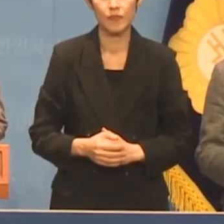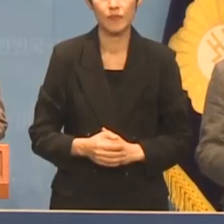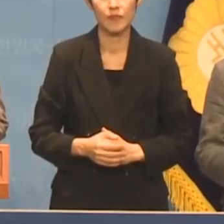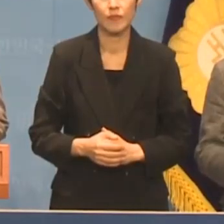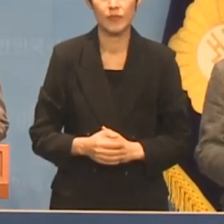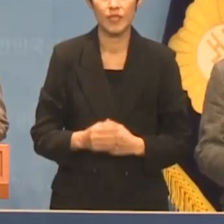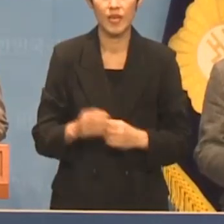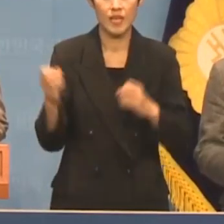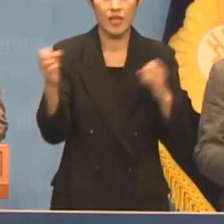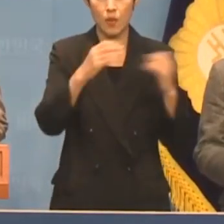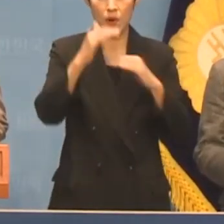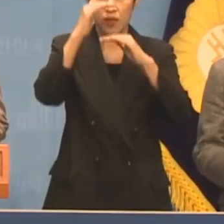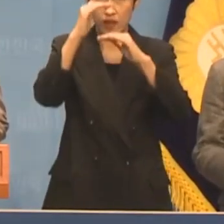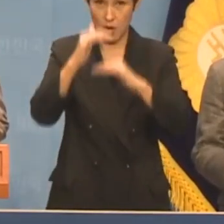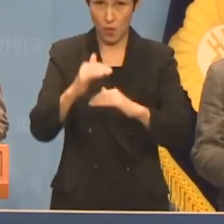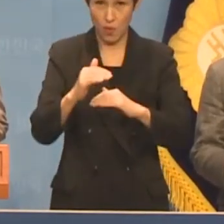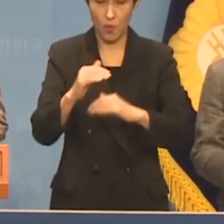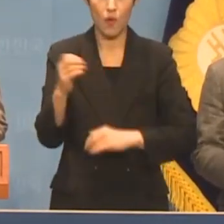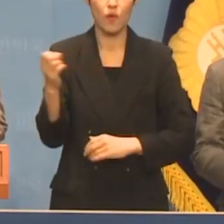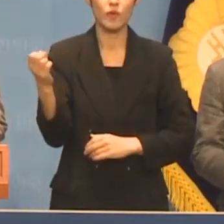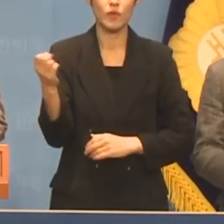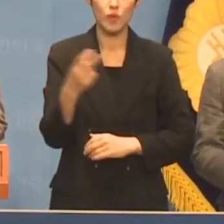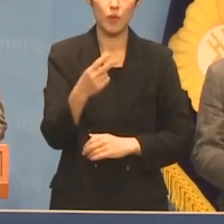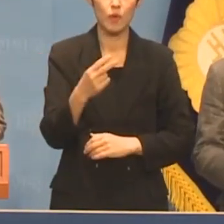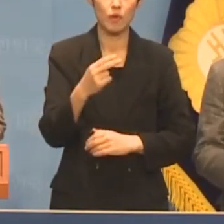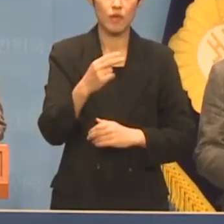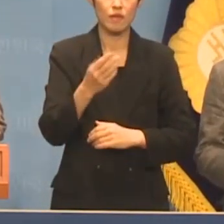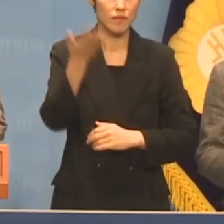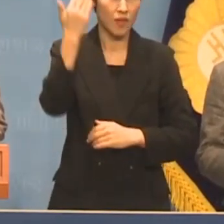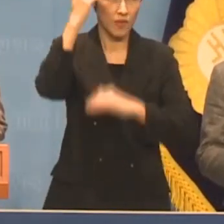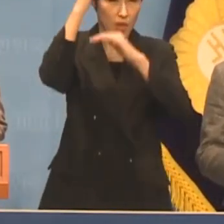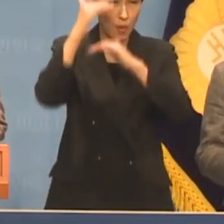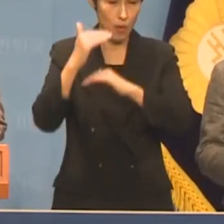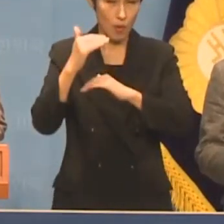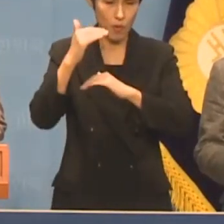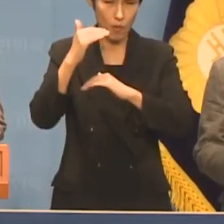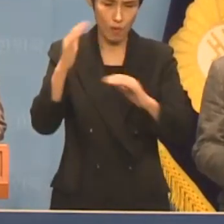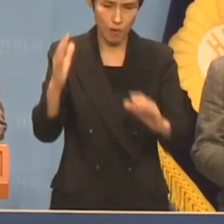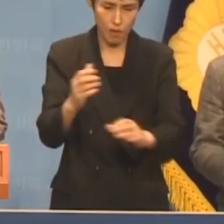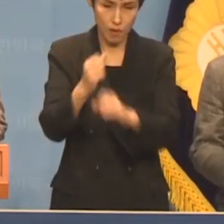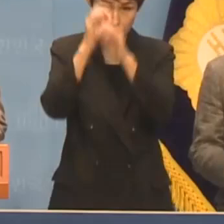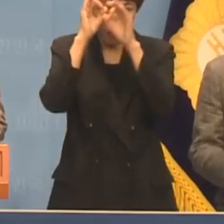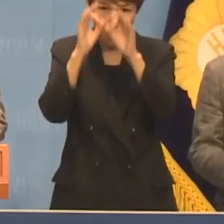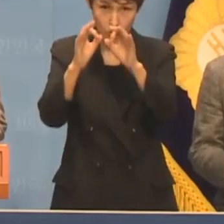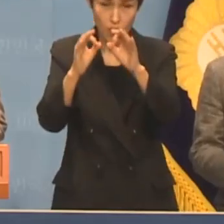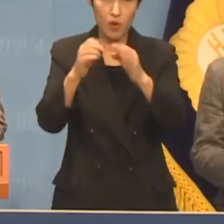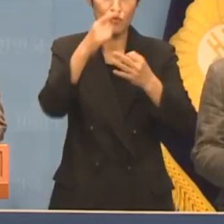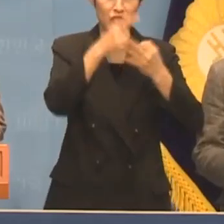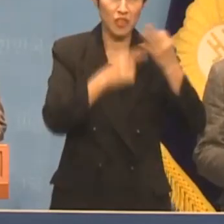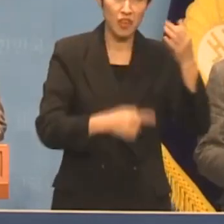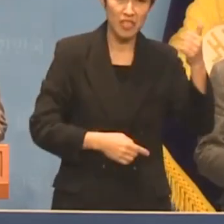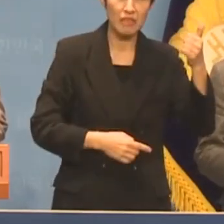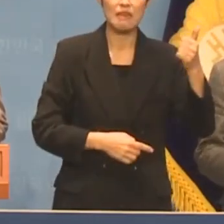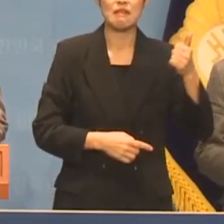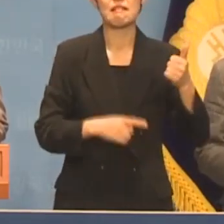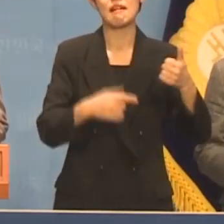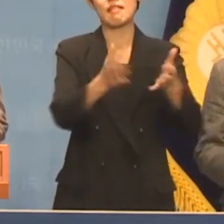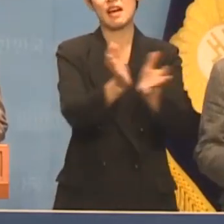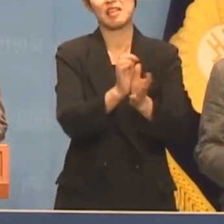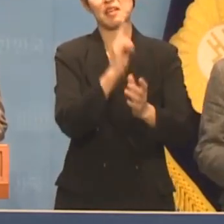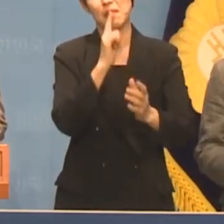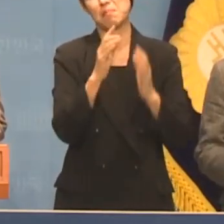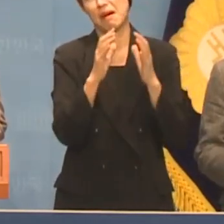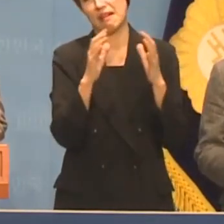공개된 대화와 앞서 공개됐던 대화를 종합해보면 윤석열이 말이 맞네 당해서라고